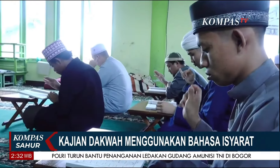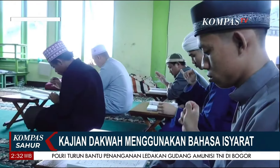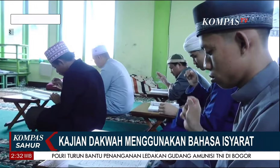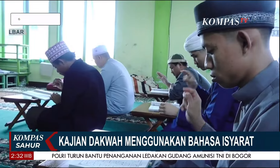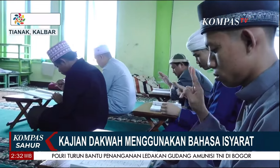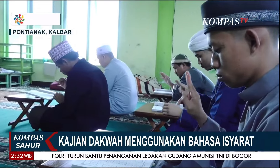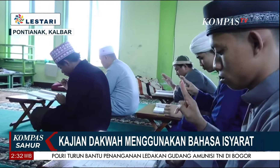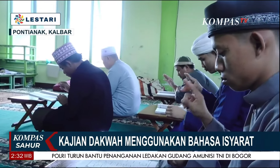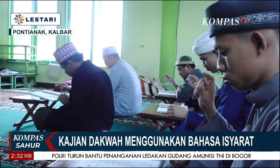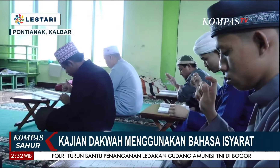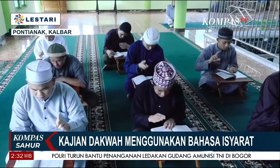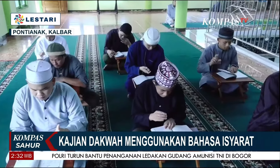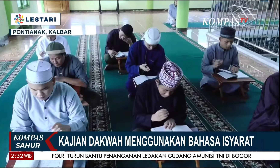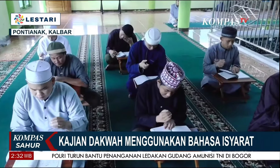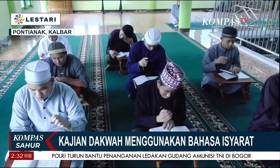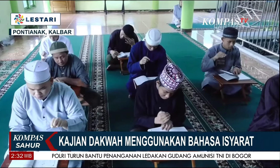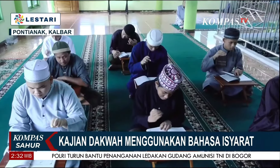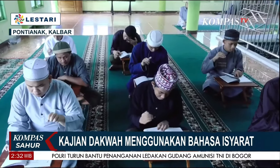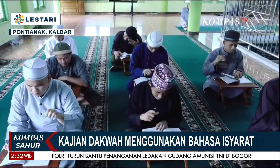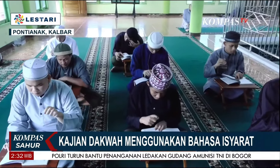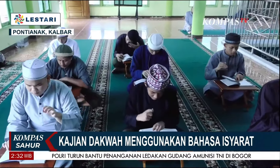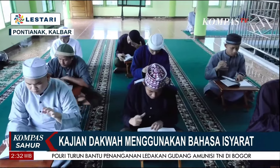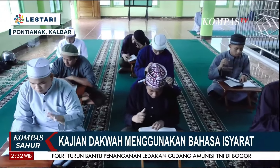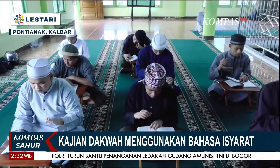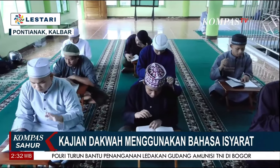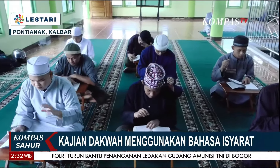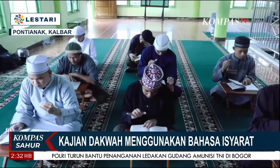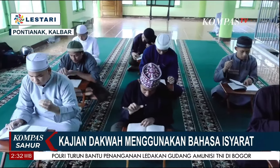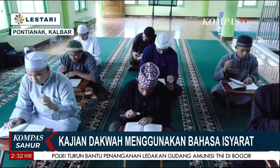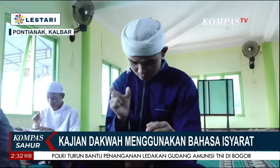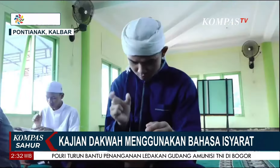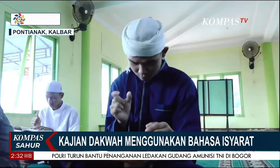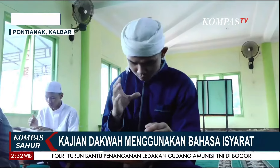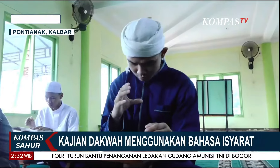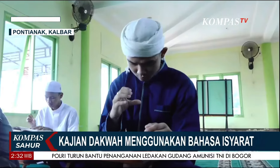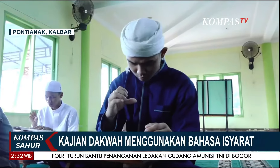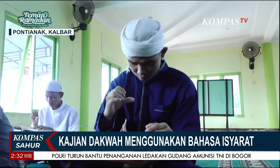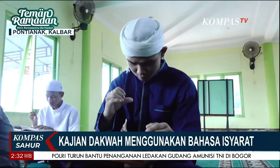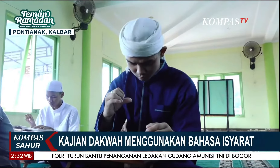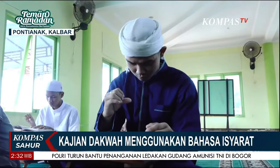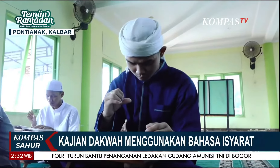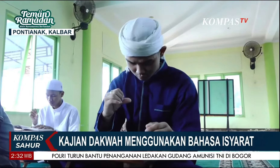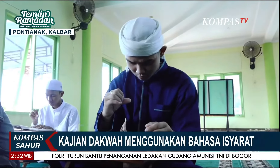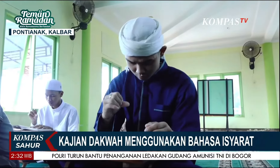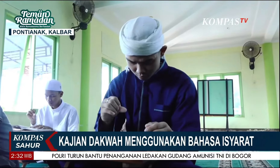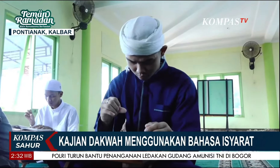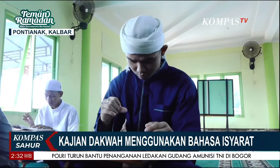11 mengaku termotivasi mengikuti dakwah menggunakan bahasa isyarat dirinya ingin terus terlibat dalam usaha